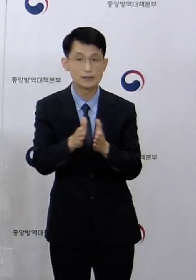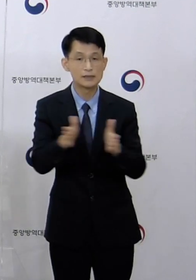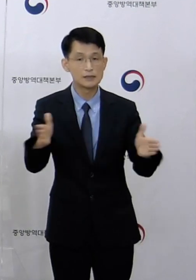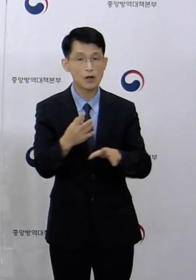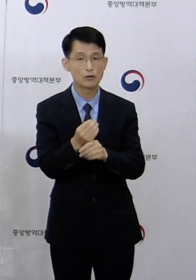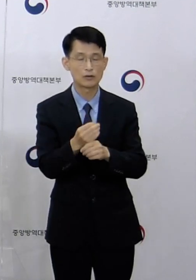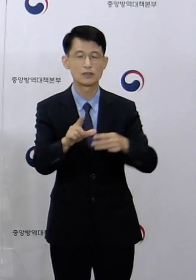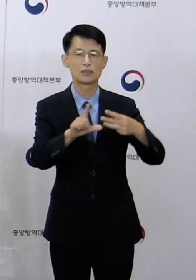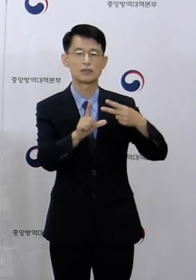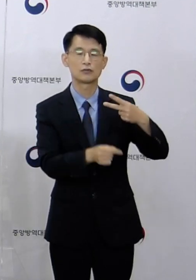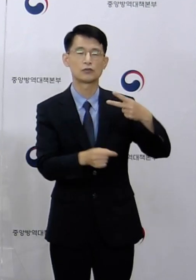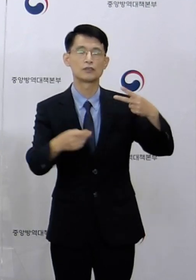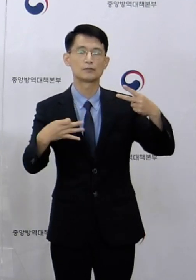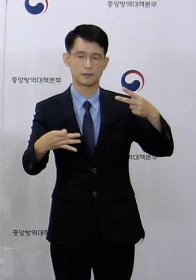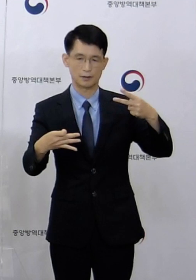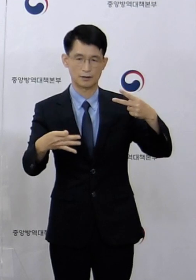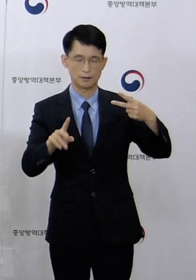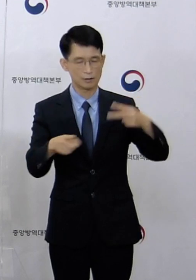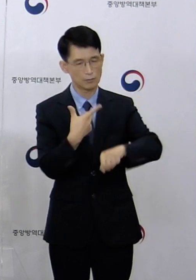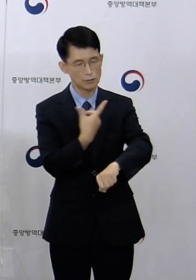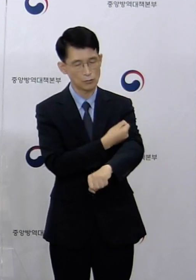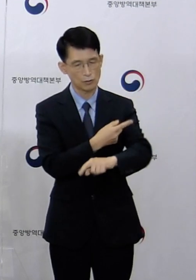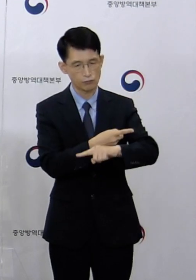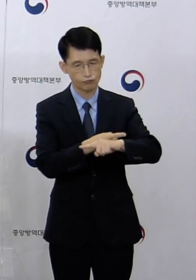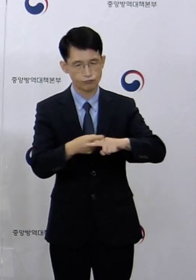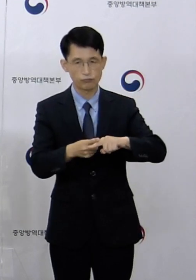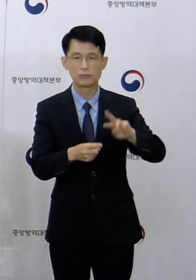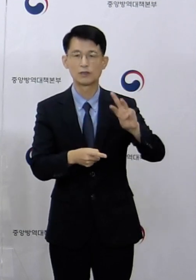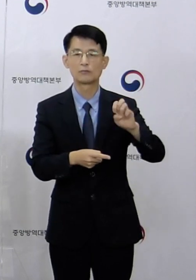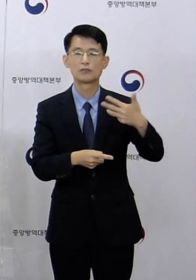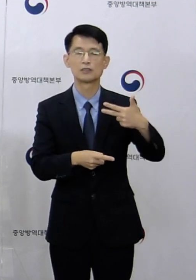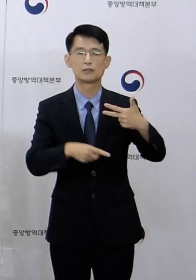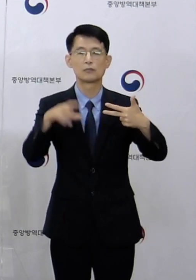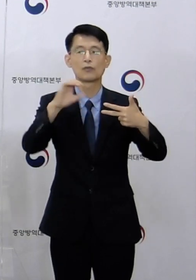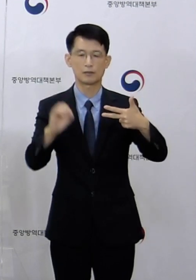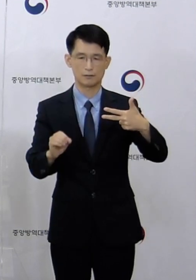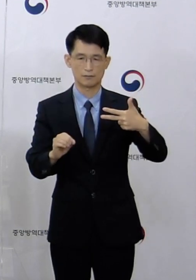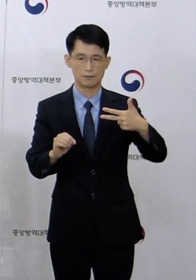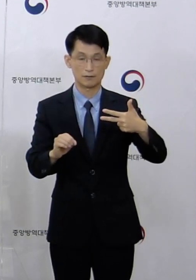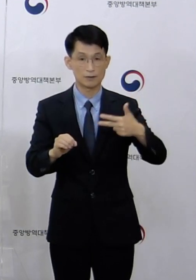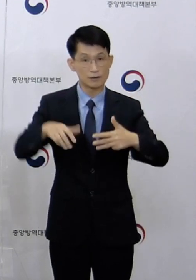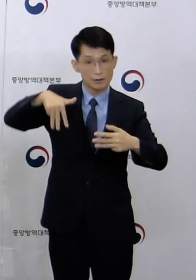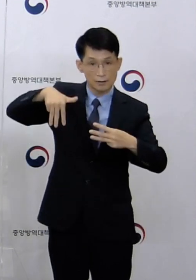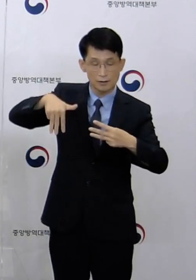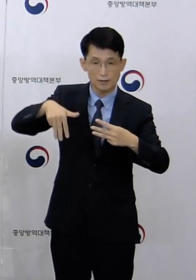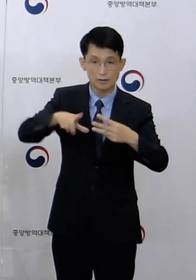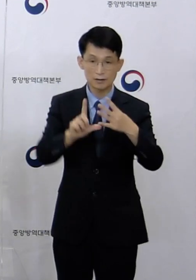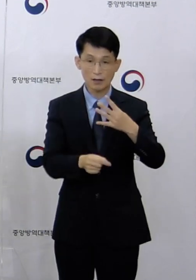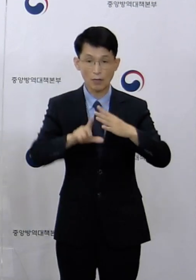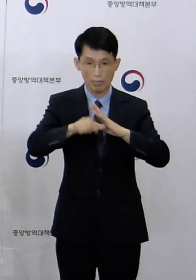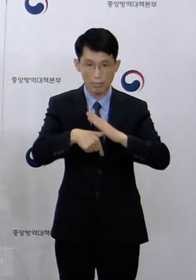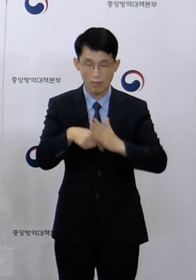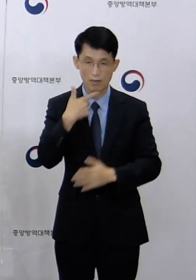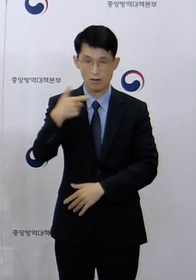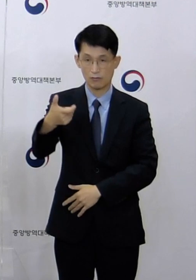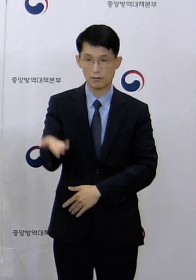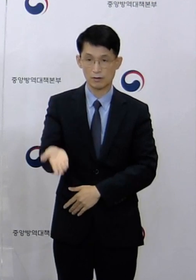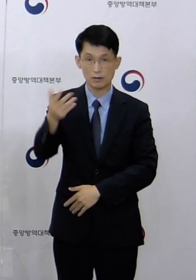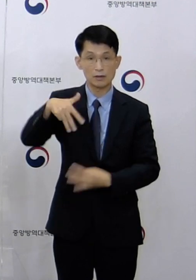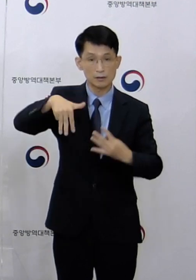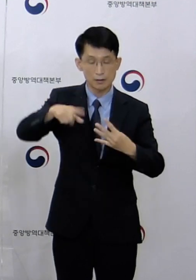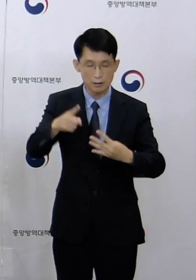시행하였고 접종률은 37%입니다. 이는 4월 4차 접종을 시작한 60세 이상의